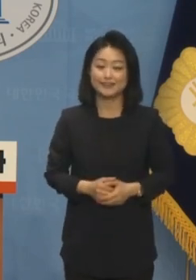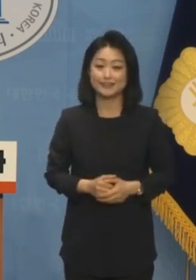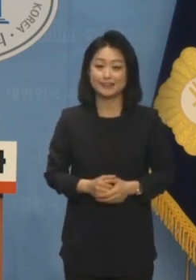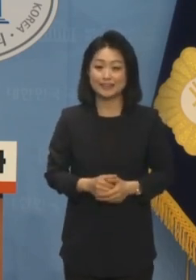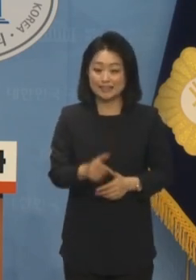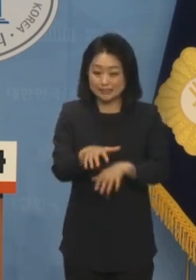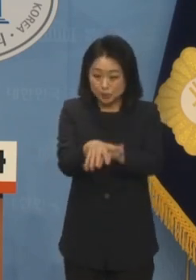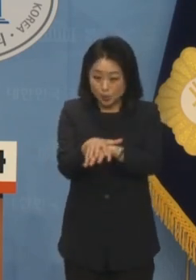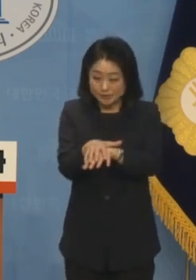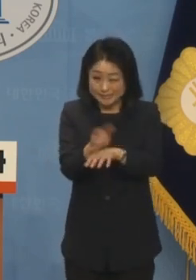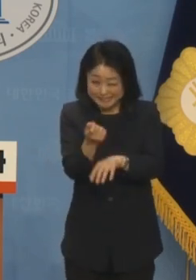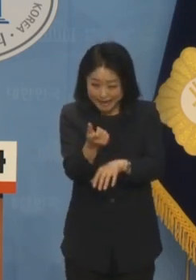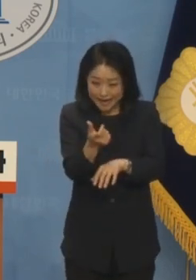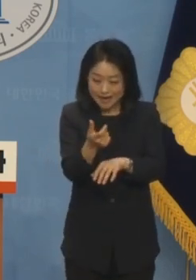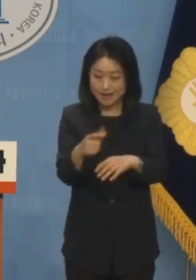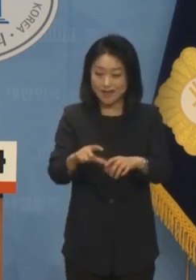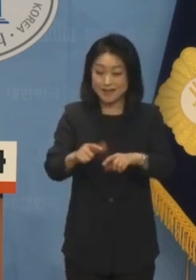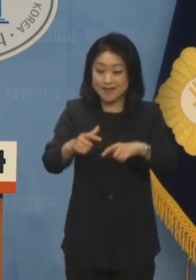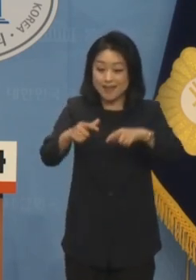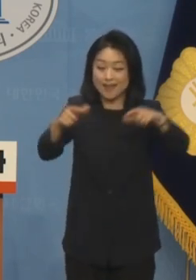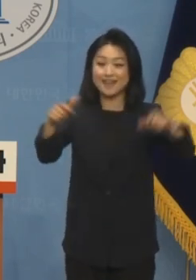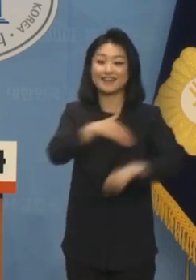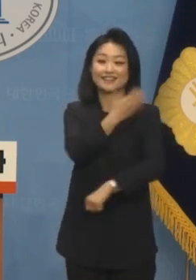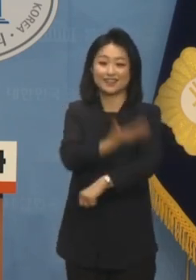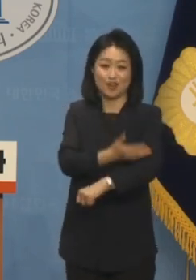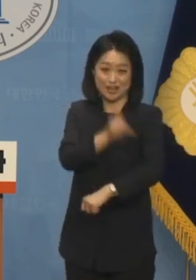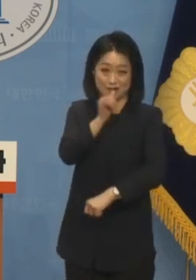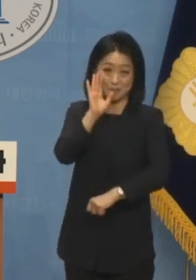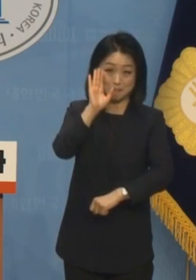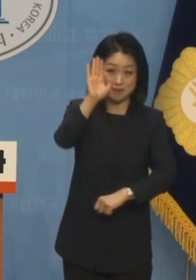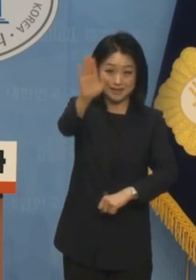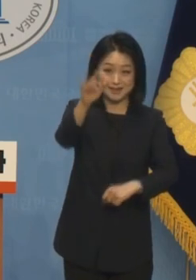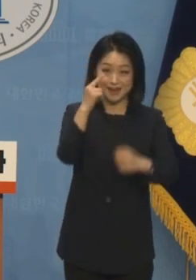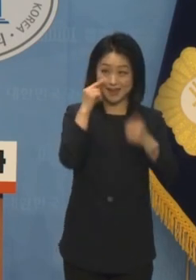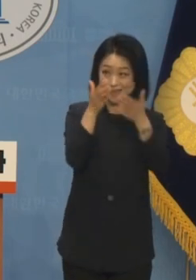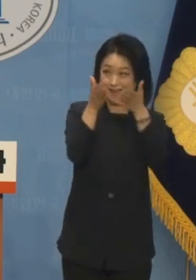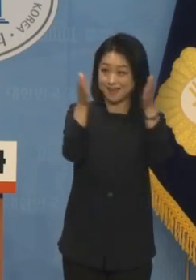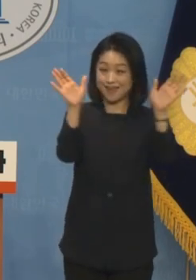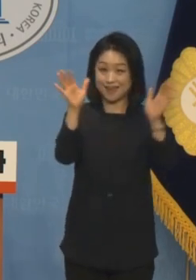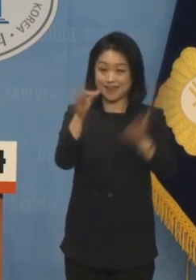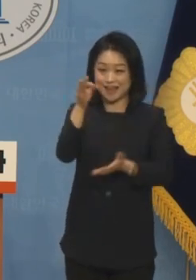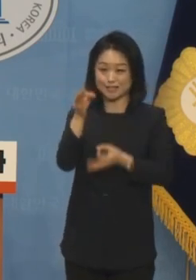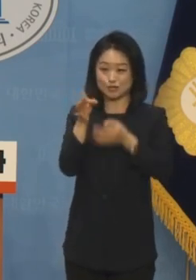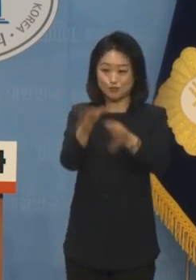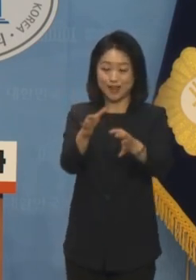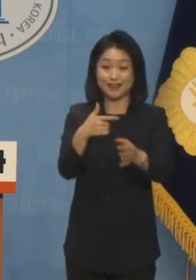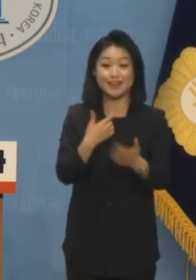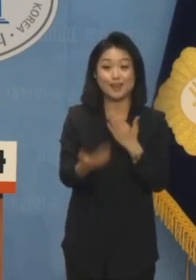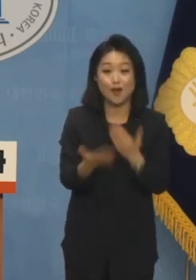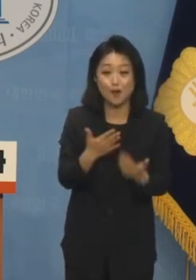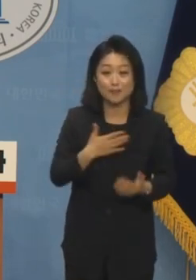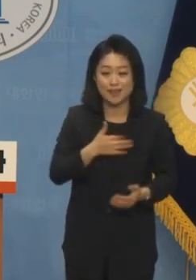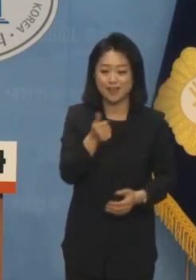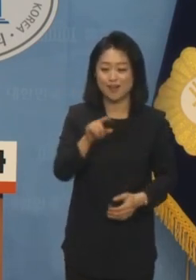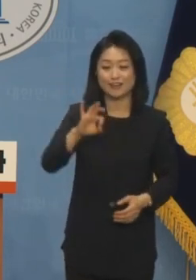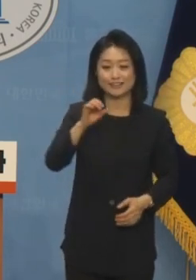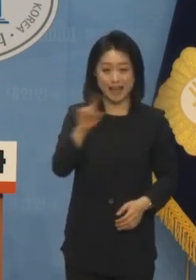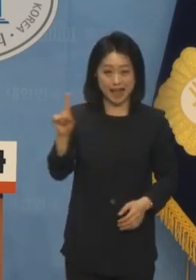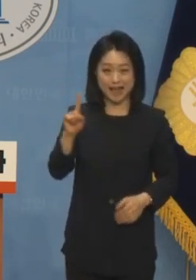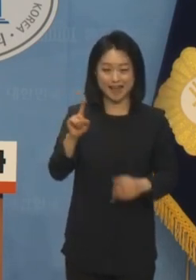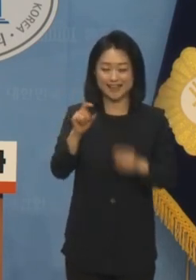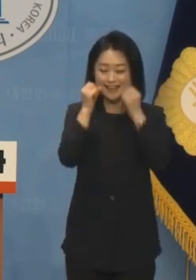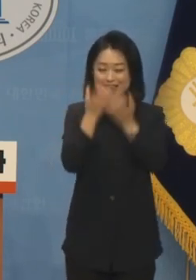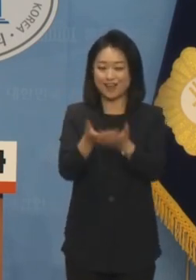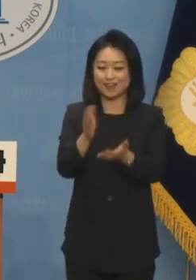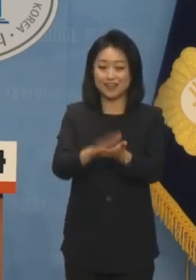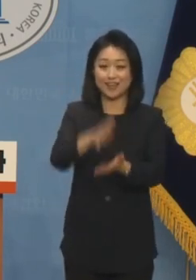작은 조직을 큰 조직으로 키우는 능력, 미래를 내다보는 가치 투자를 할 수 있는 경험, 저 허은하가 개혁신당의